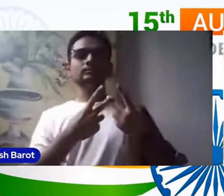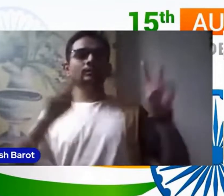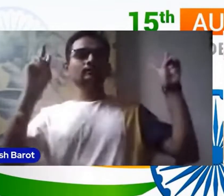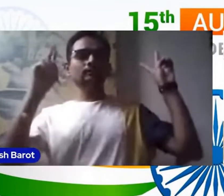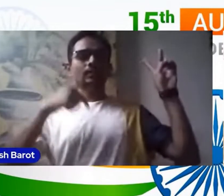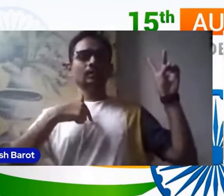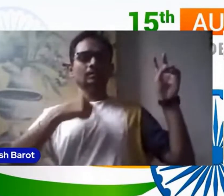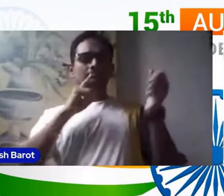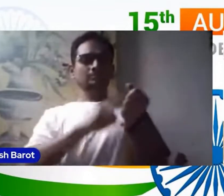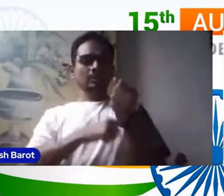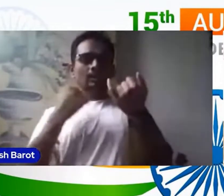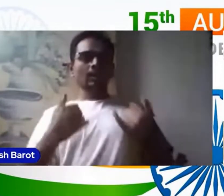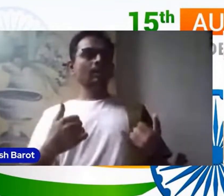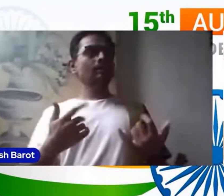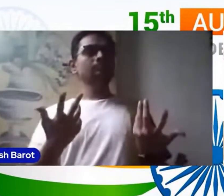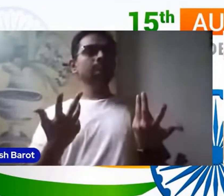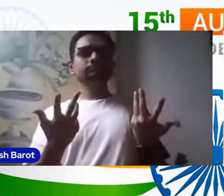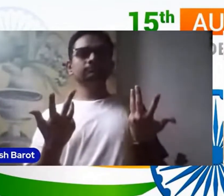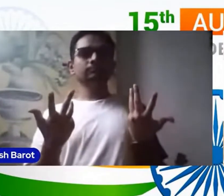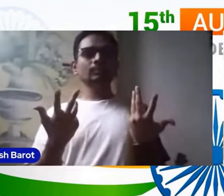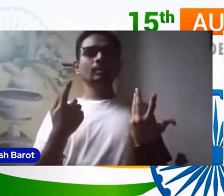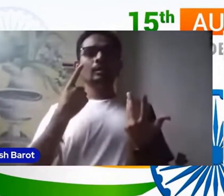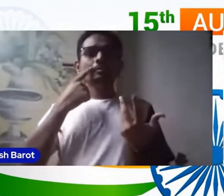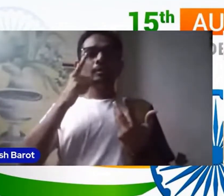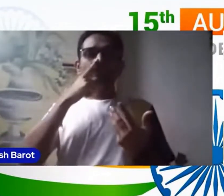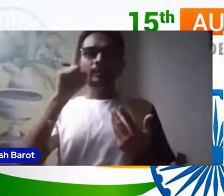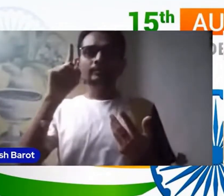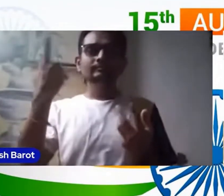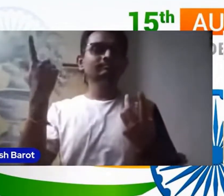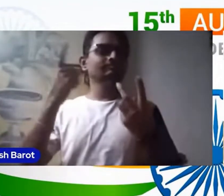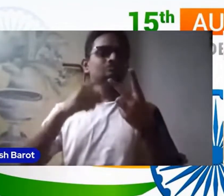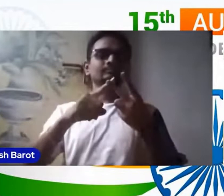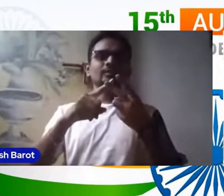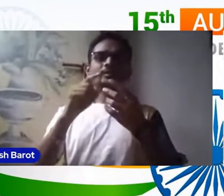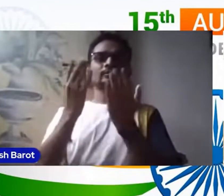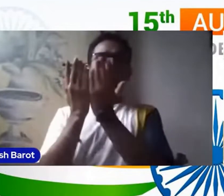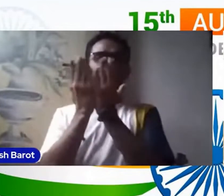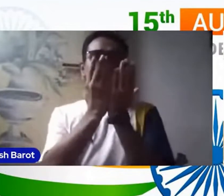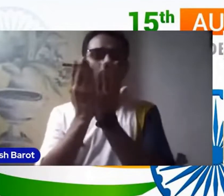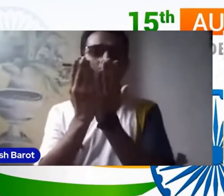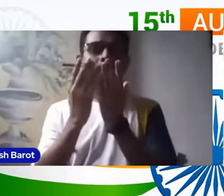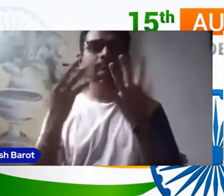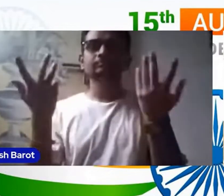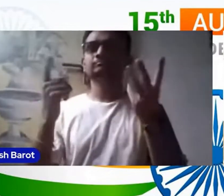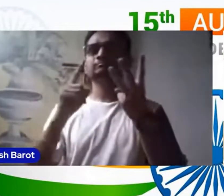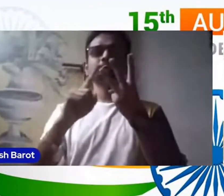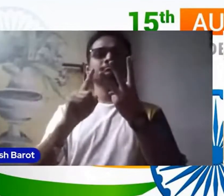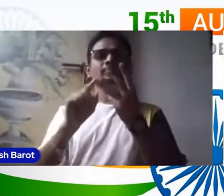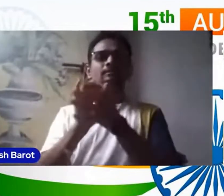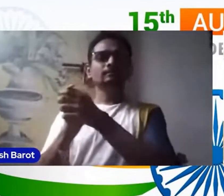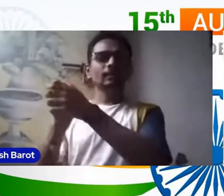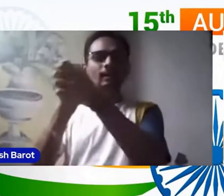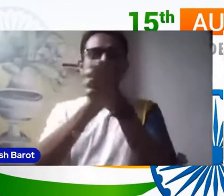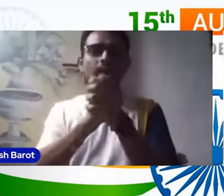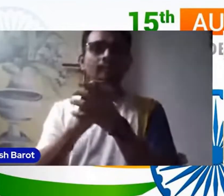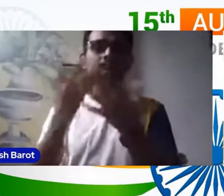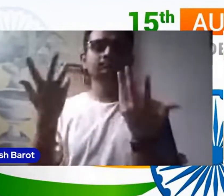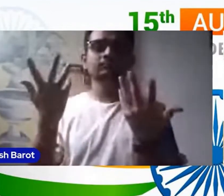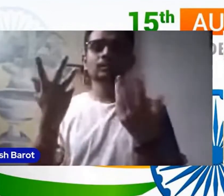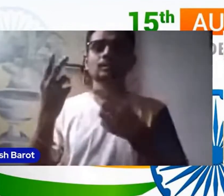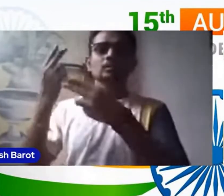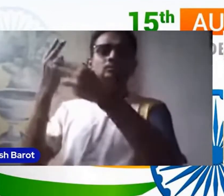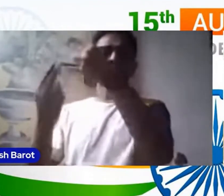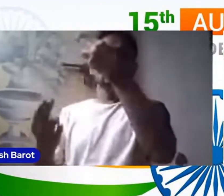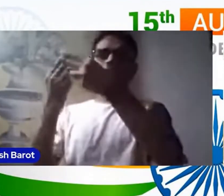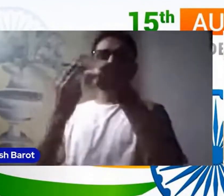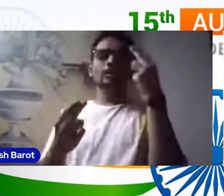और आज हम अगर उस चीज़ को देखें तो आज बहुत अंतर है। आज हम देखें कि जैसे एजुकेशन की बात करें